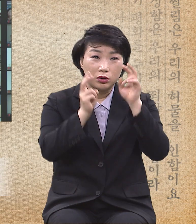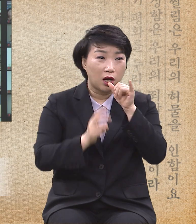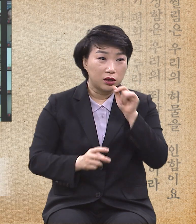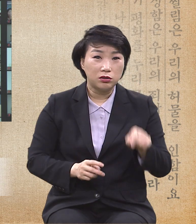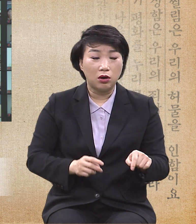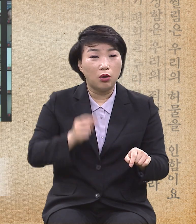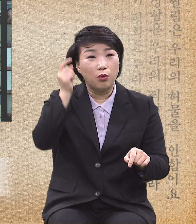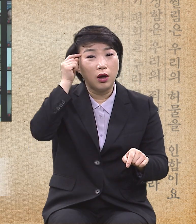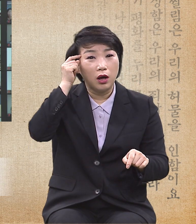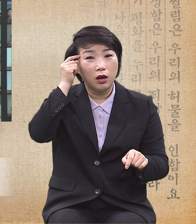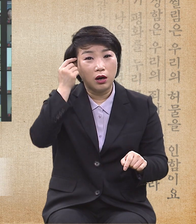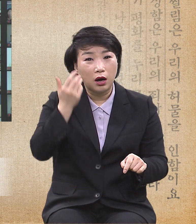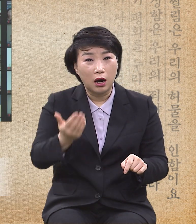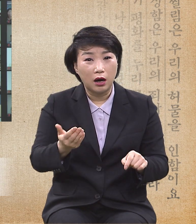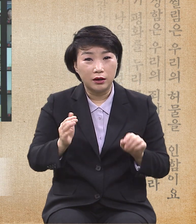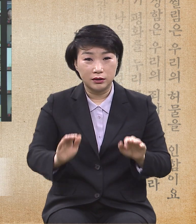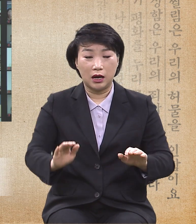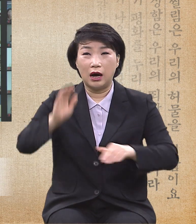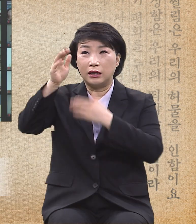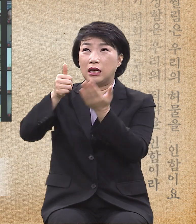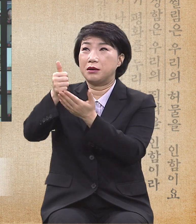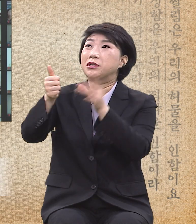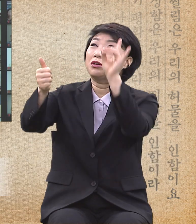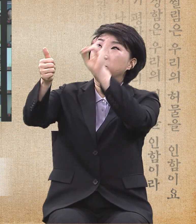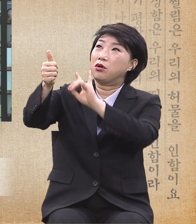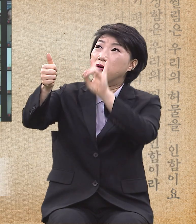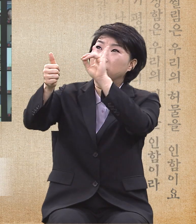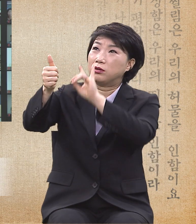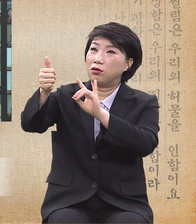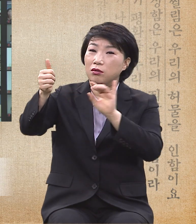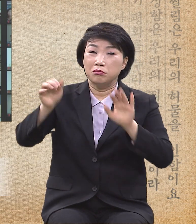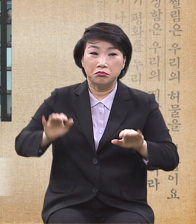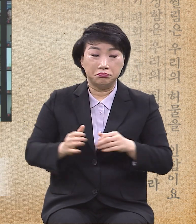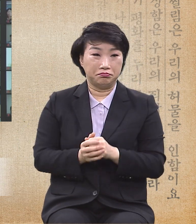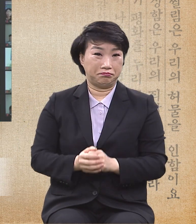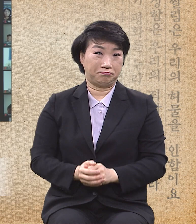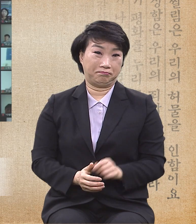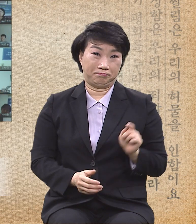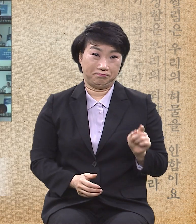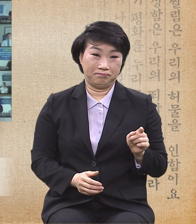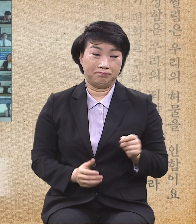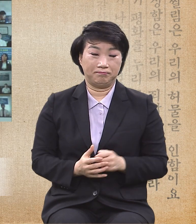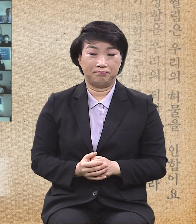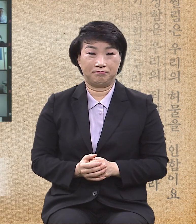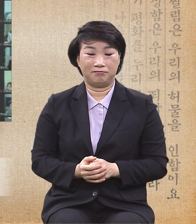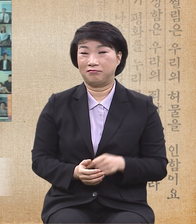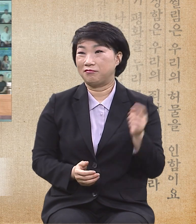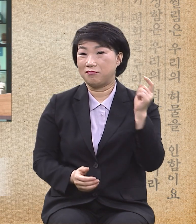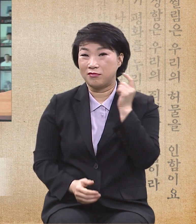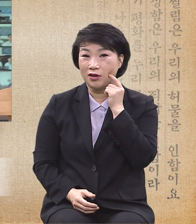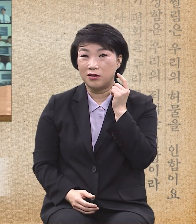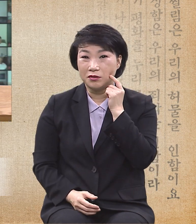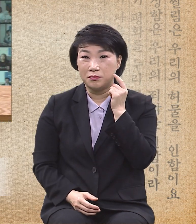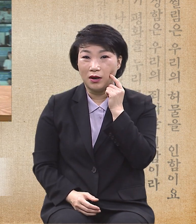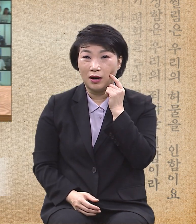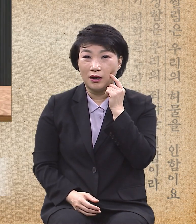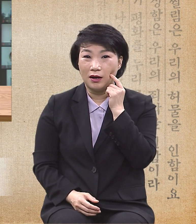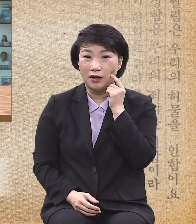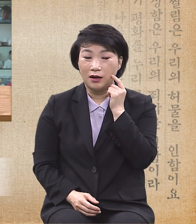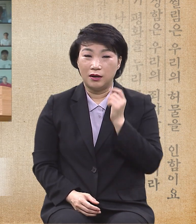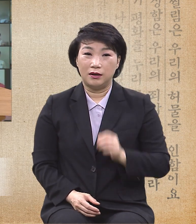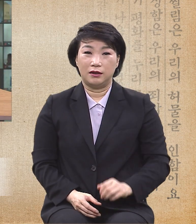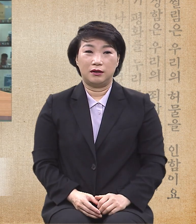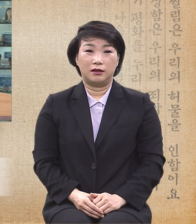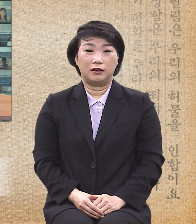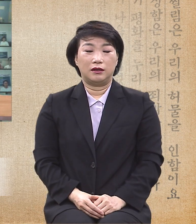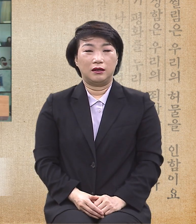왜 그럴까? 하나님을 기만하고 속이고 거짓말하고